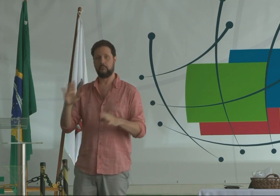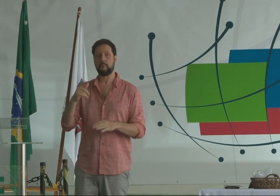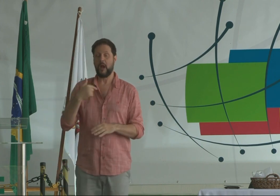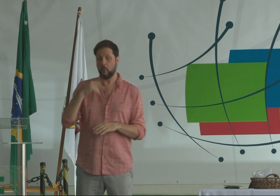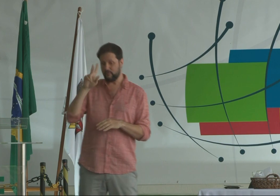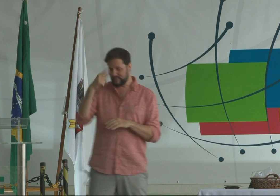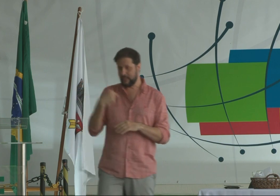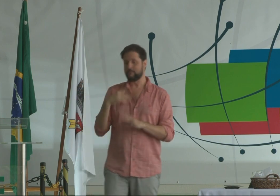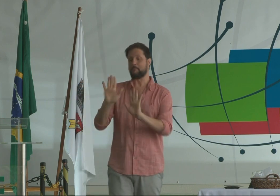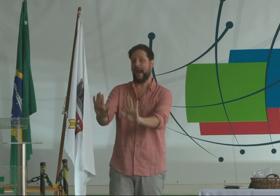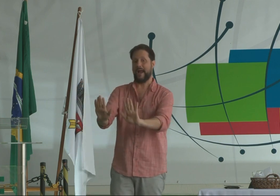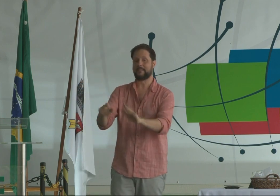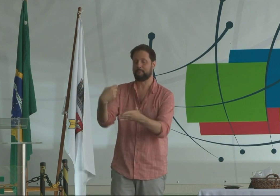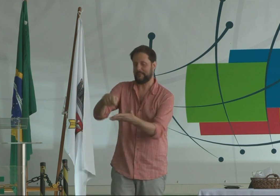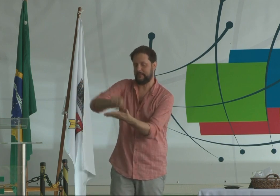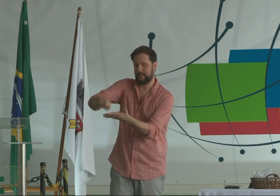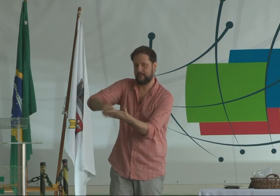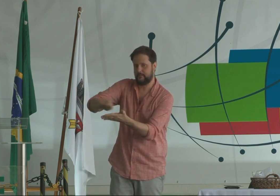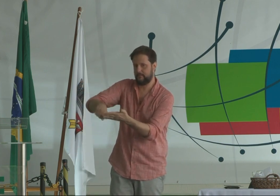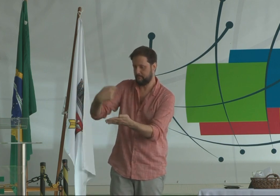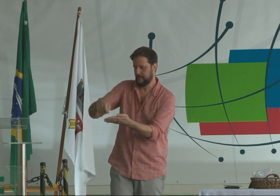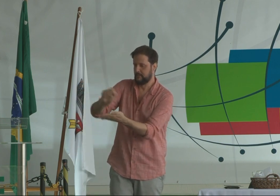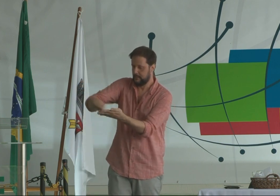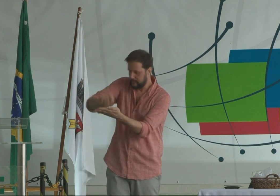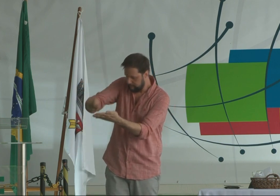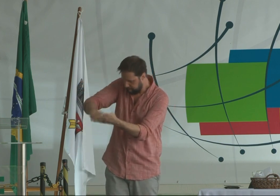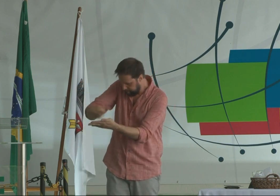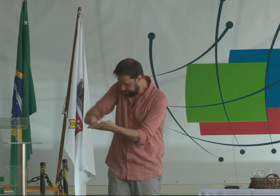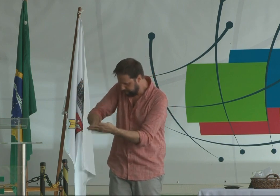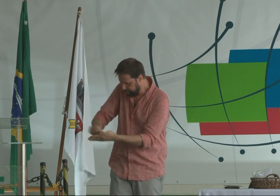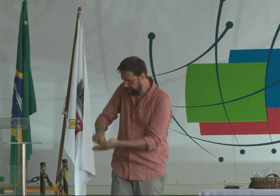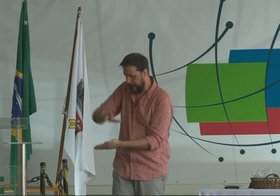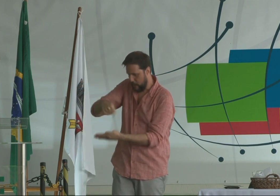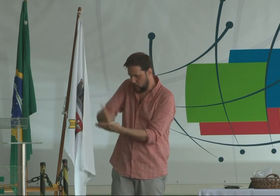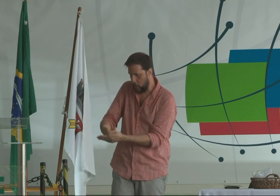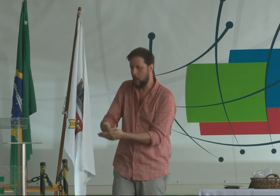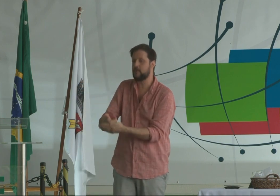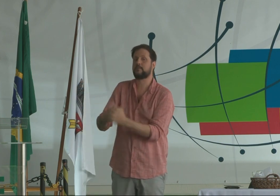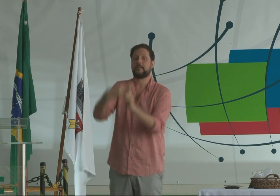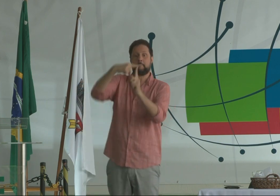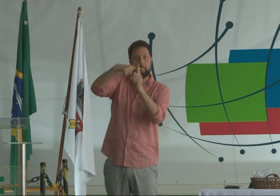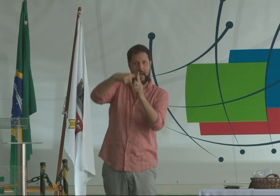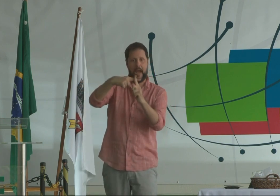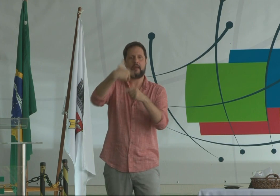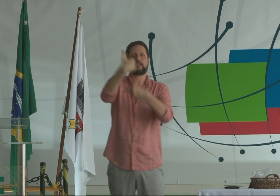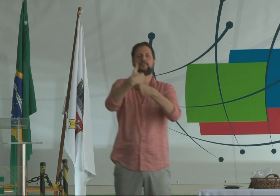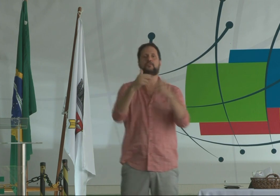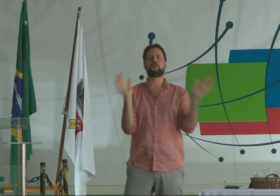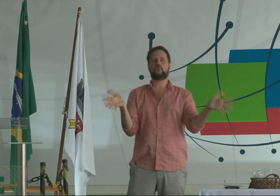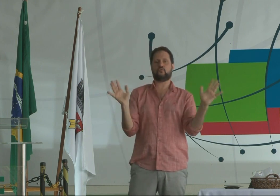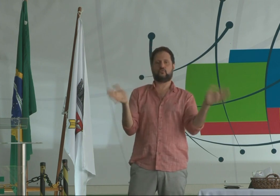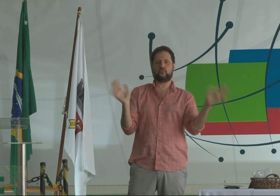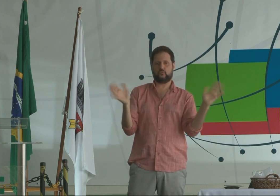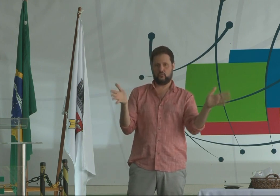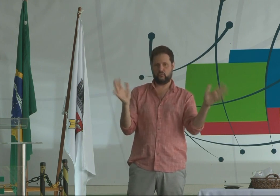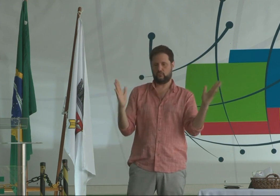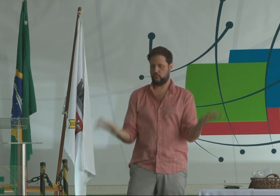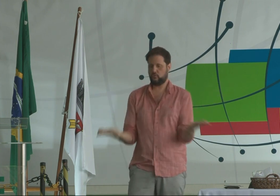escolha, o estudo pode expressar em língua de sinais ou não, ou ele pode escrever, mas ele tem essa exigência que ele tem que escrever em português como é de dois. Ele tem